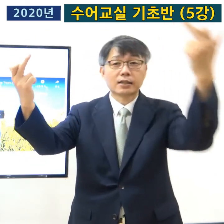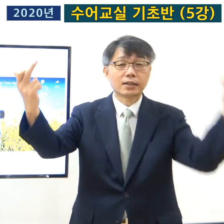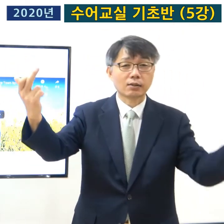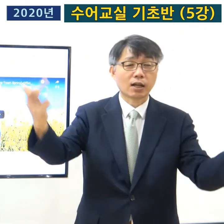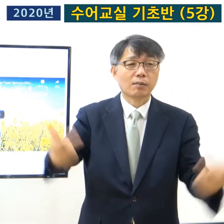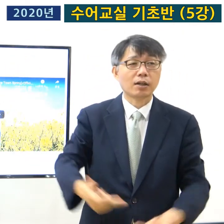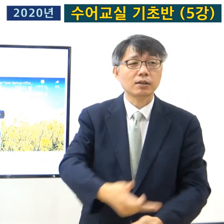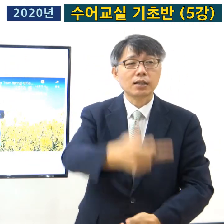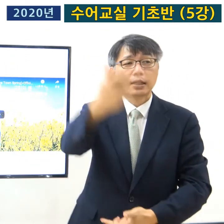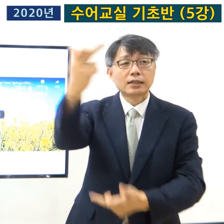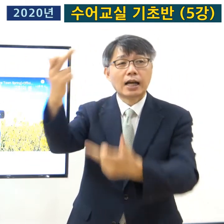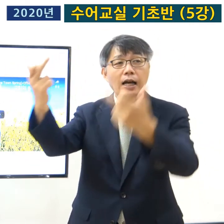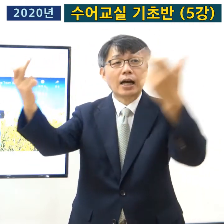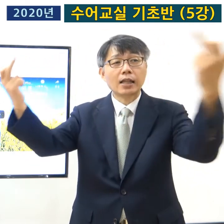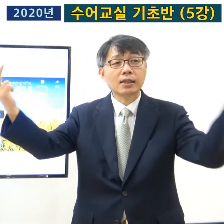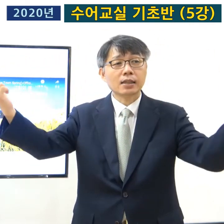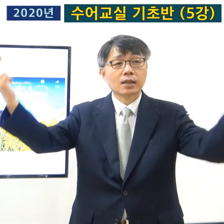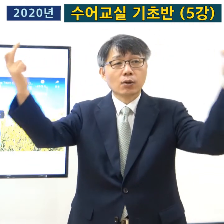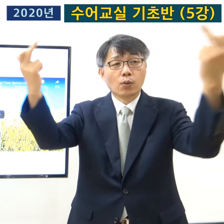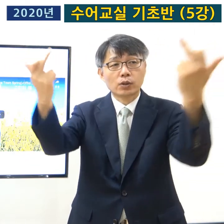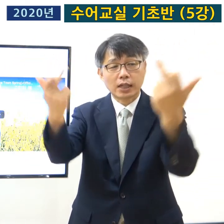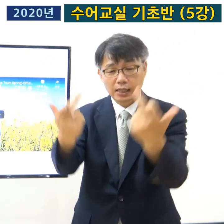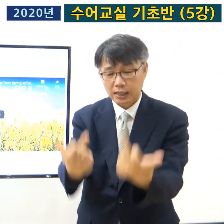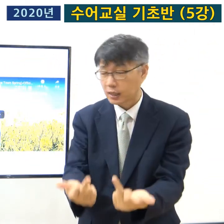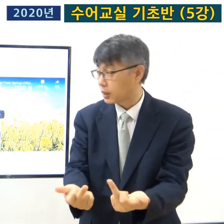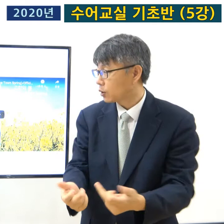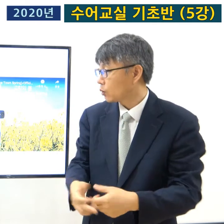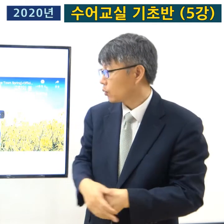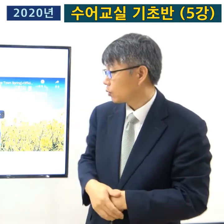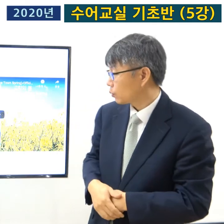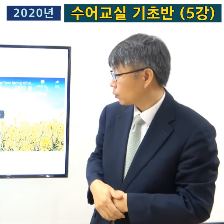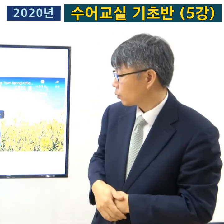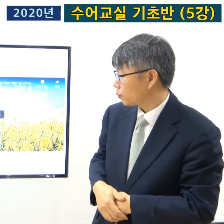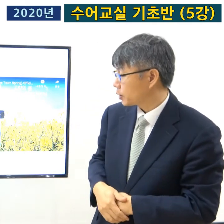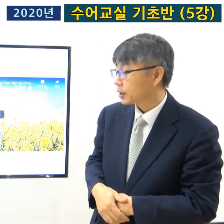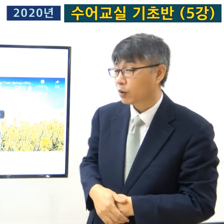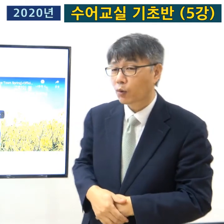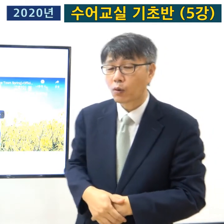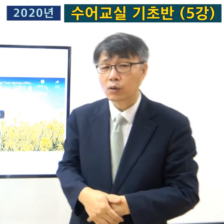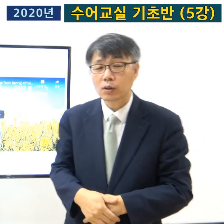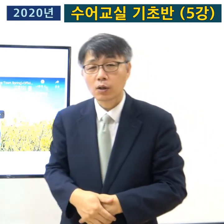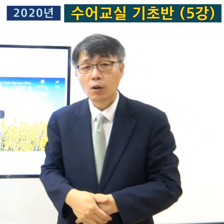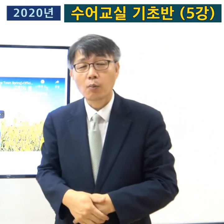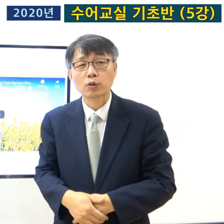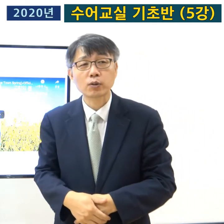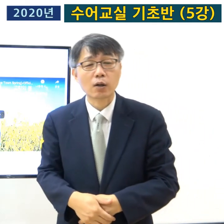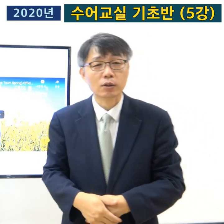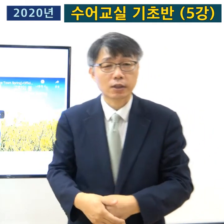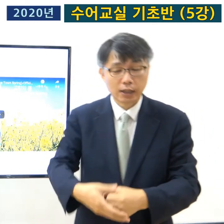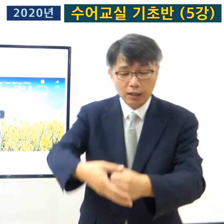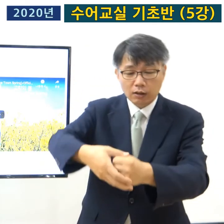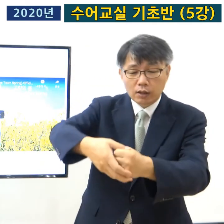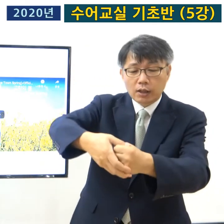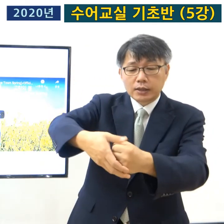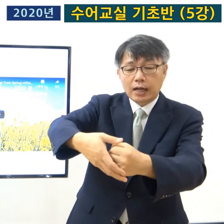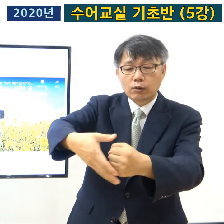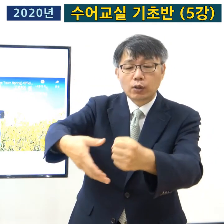그린다고 생각하면 산 골짜기 피는 산골. 복숭아꽃은 어떻게 할까요? 자, 여기